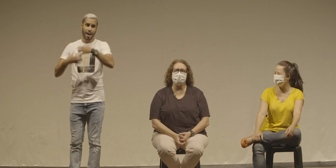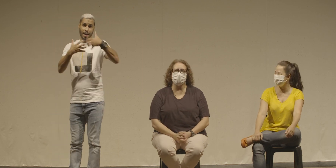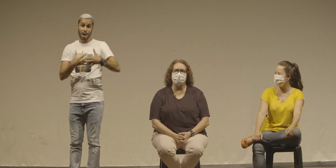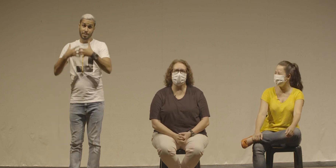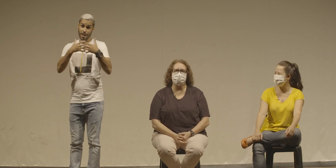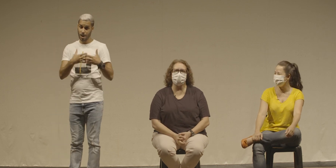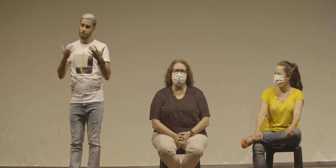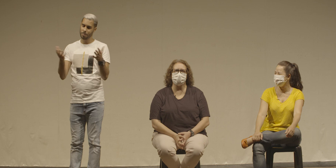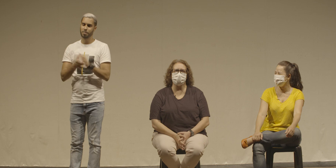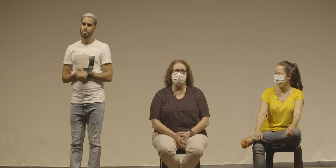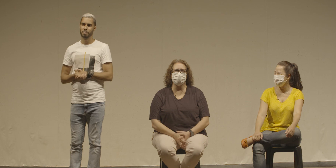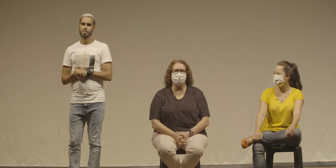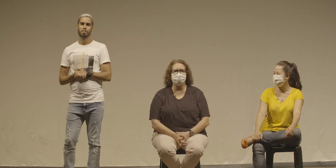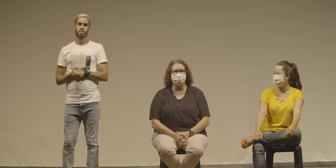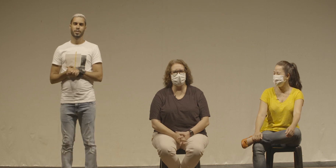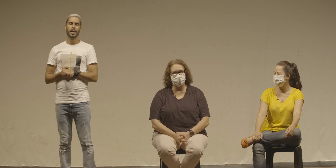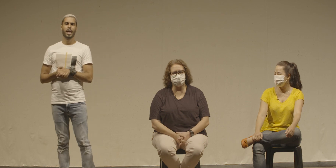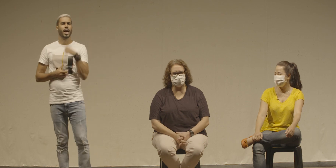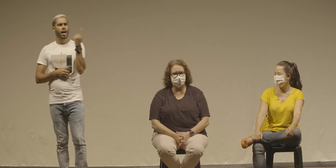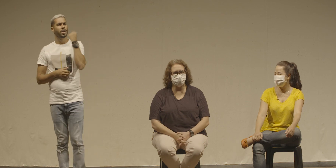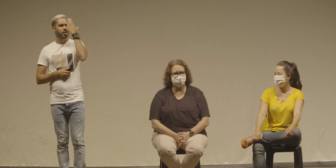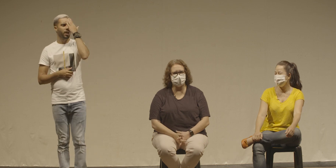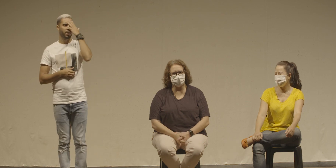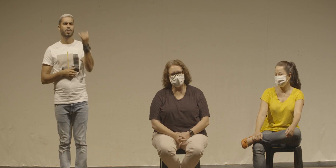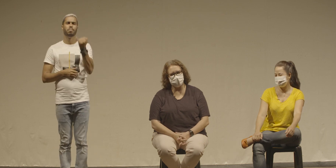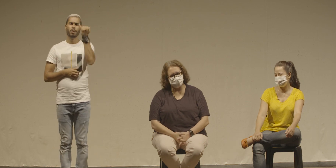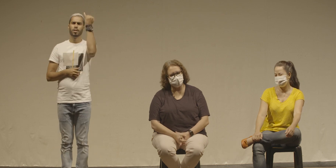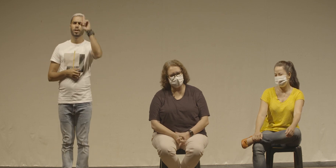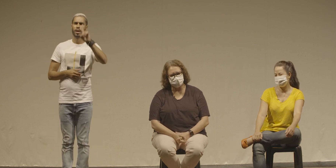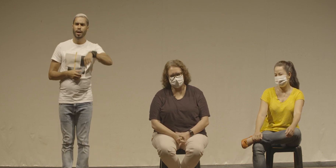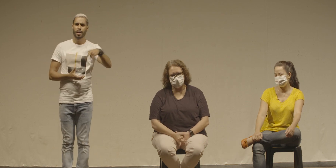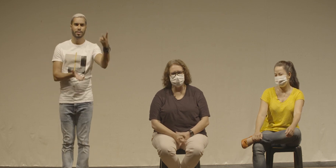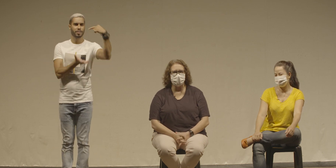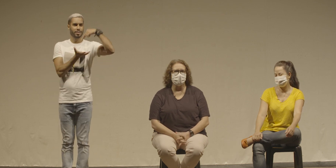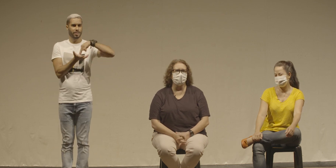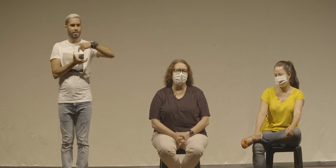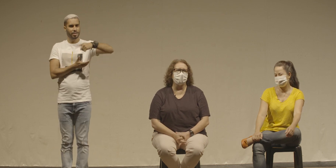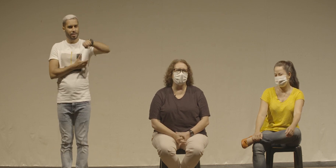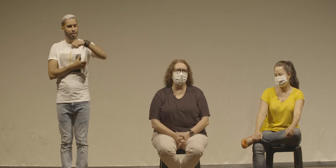sabe o quão importante é receber presencialmente vocês aqui.